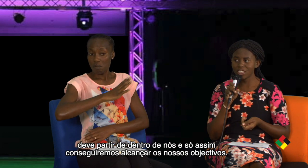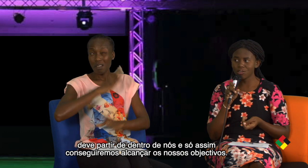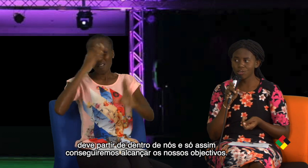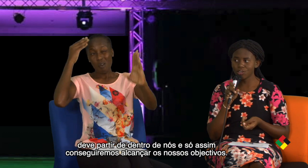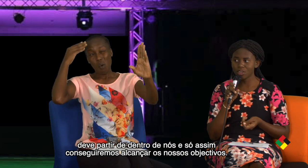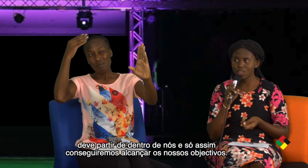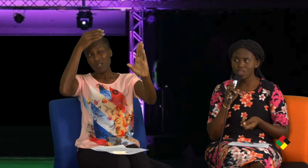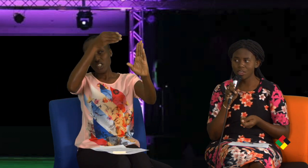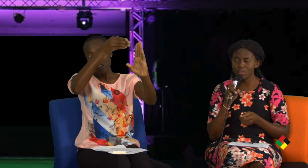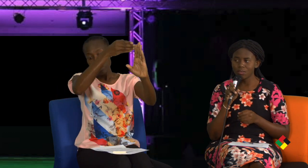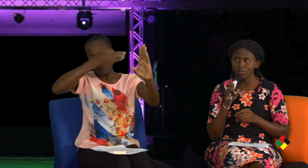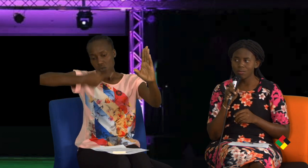objetivos.